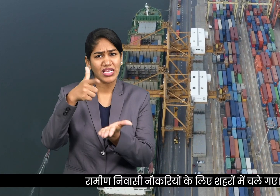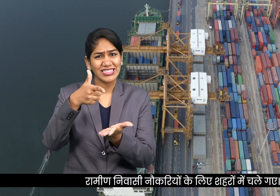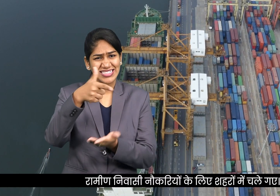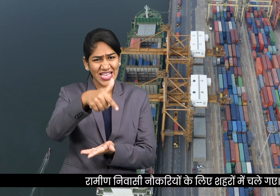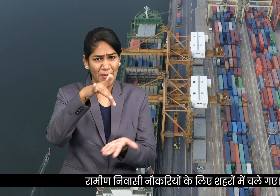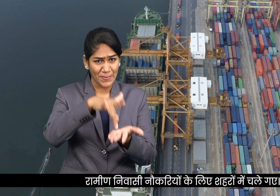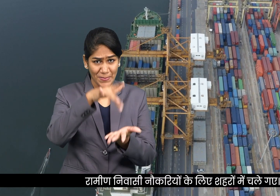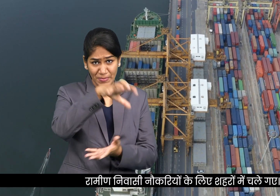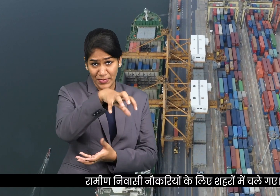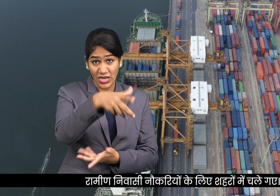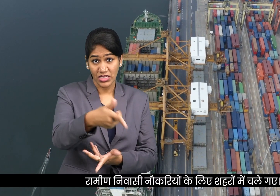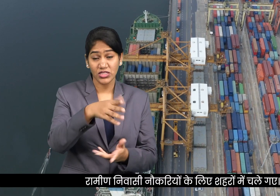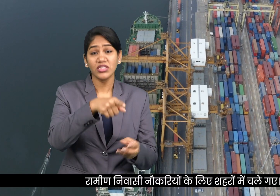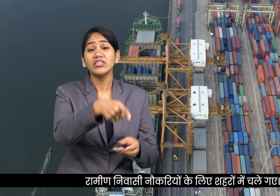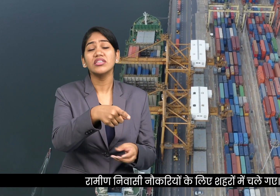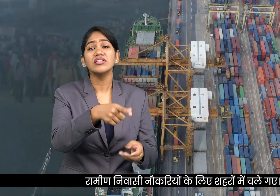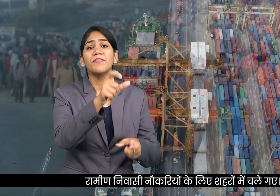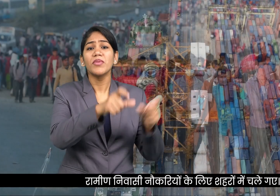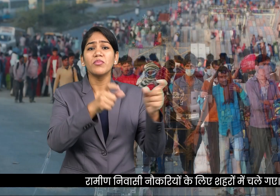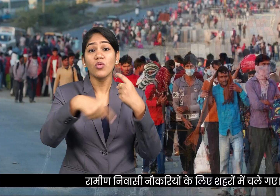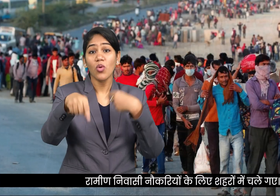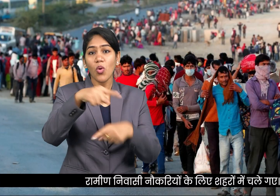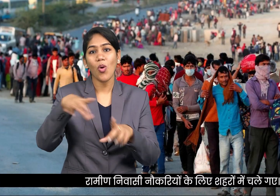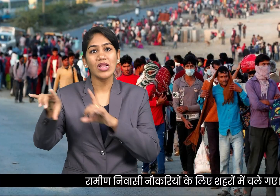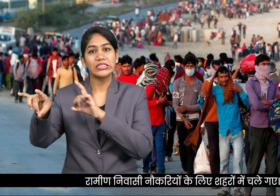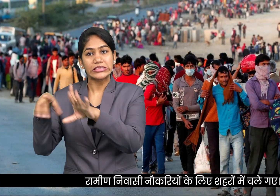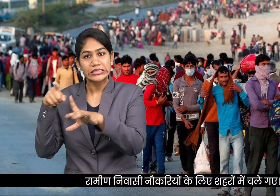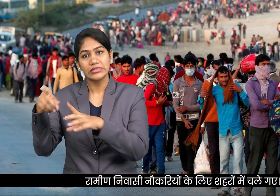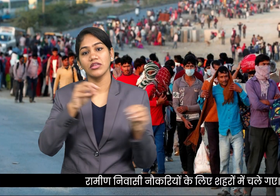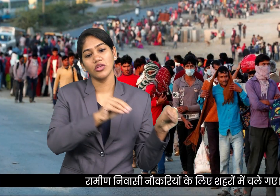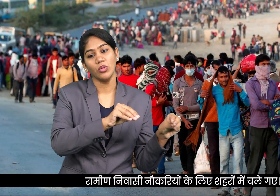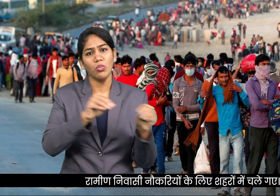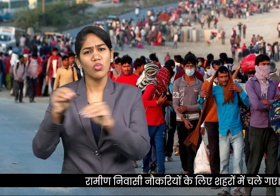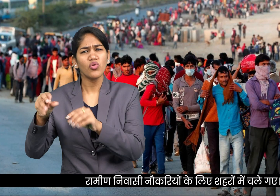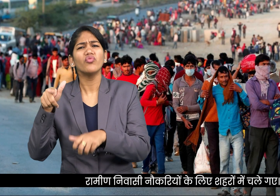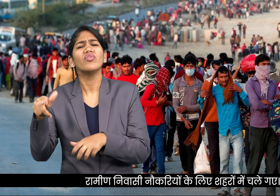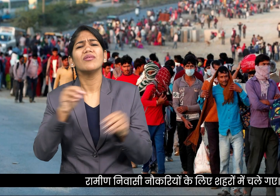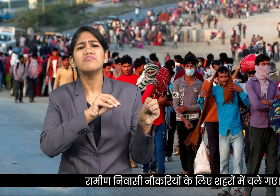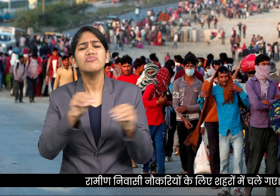ग्रामीण निवासी नौकरियों के लिए शहरों में चले गए।